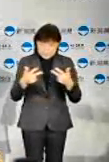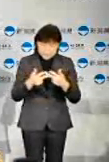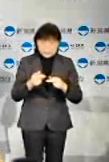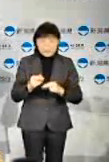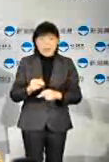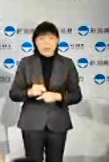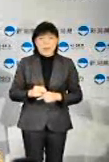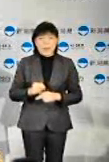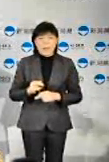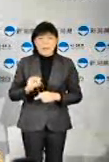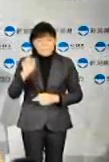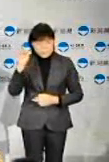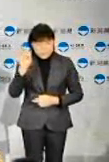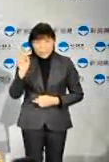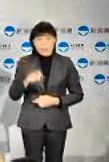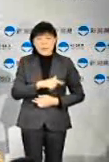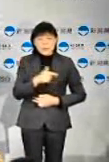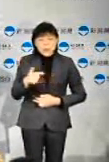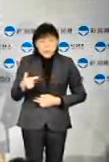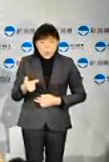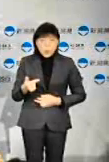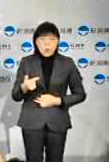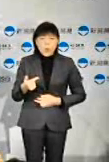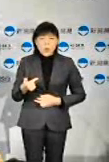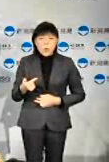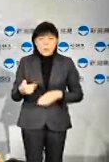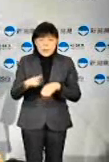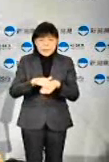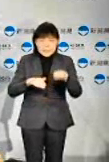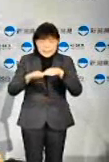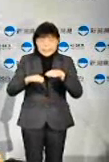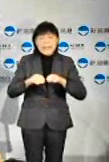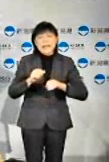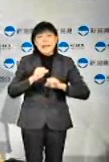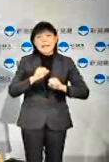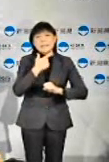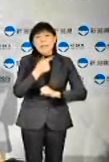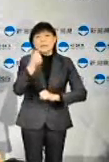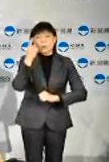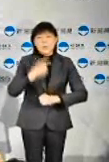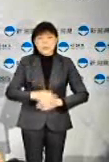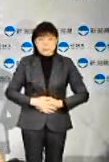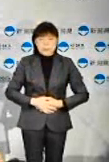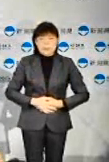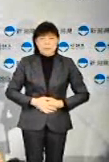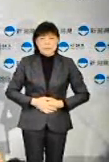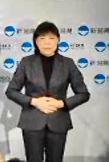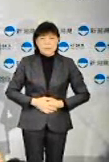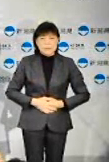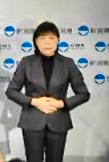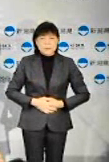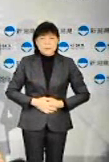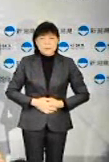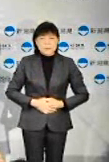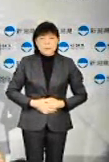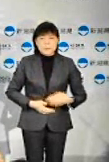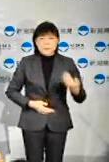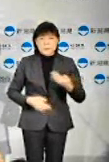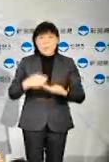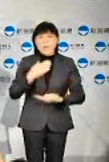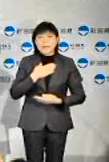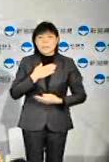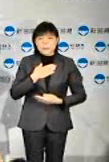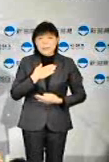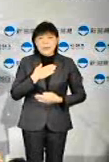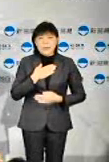ナーだとか公聴会だとかそういうものは重ねていきたいと思ってますよ。 わかりました。 これがそうっていうものは